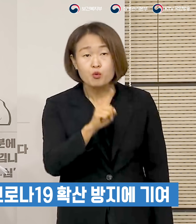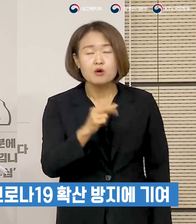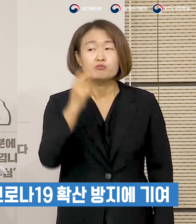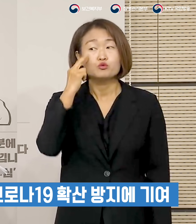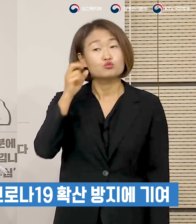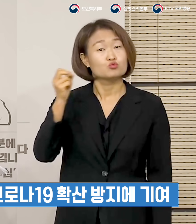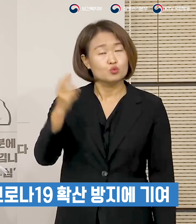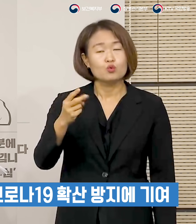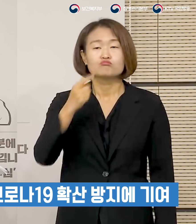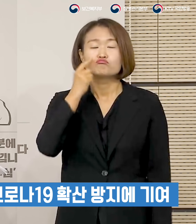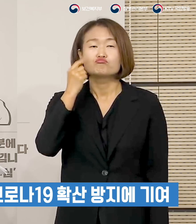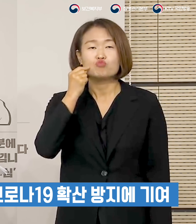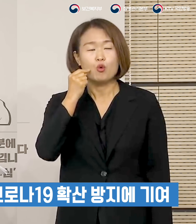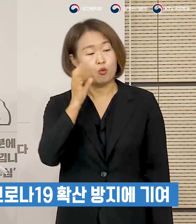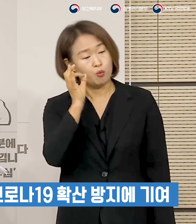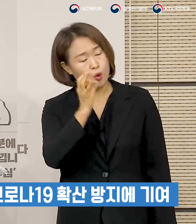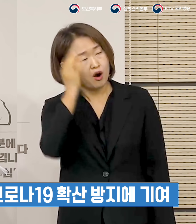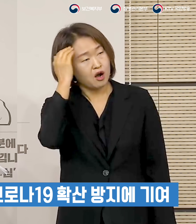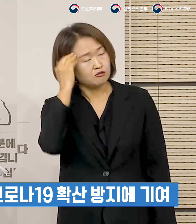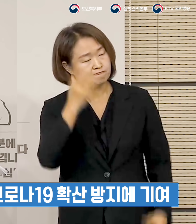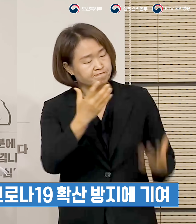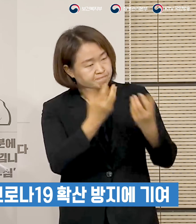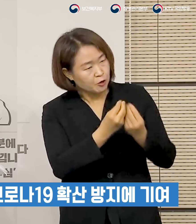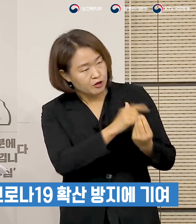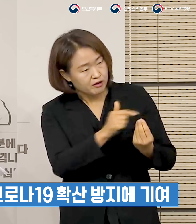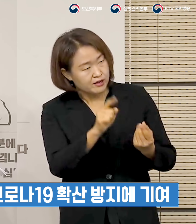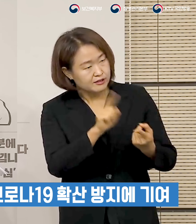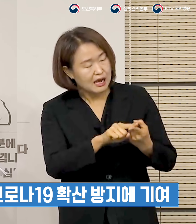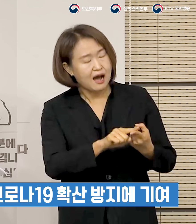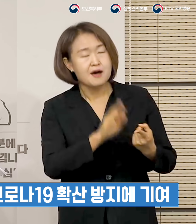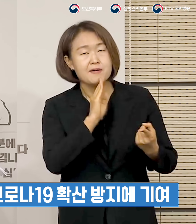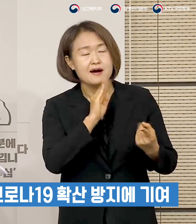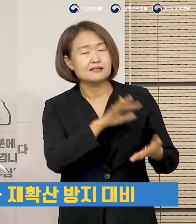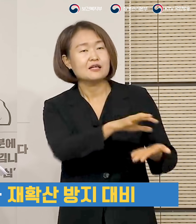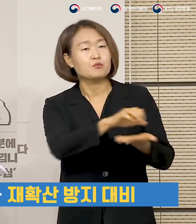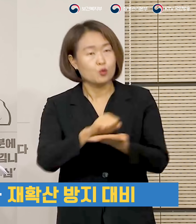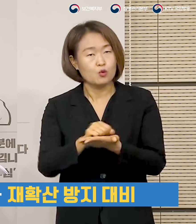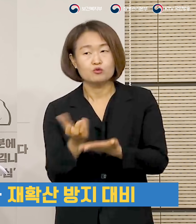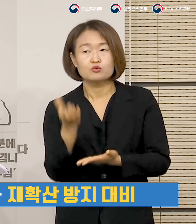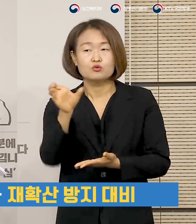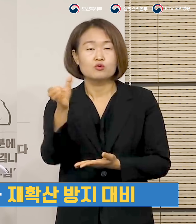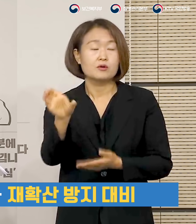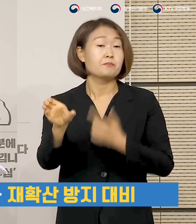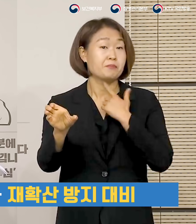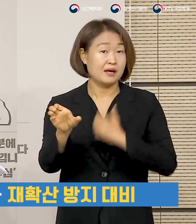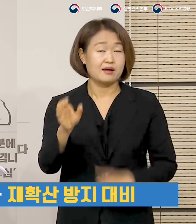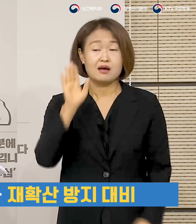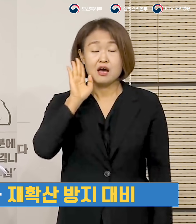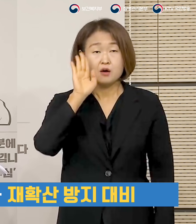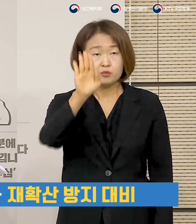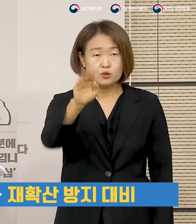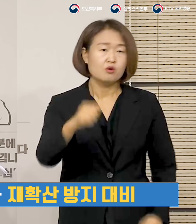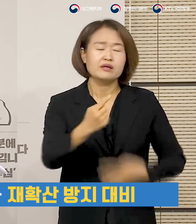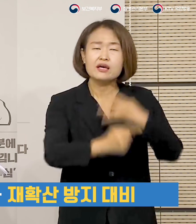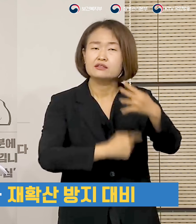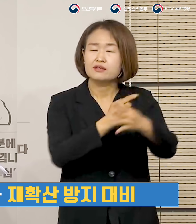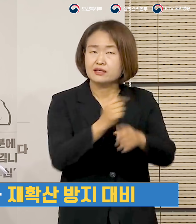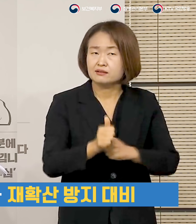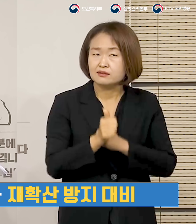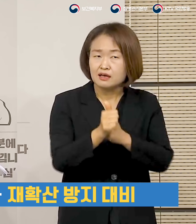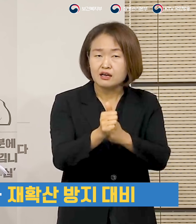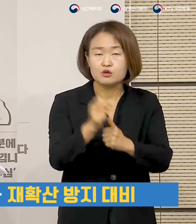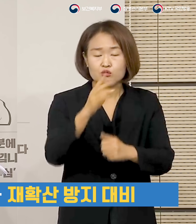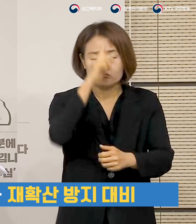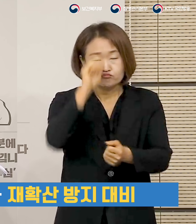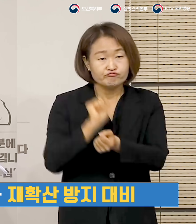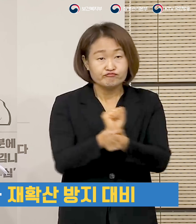타 국가에서도 우리나라의 모델을 참고해서 도입한 바 있습니다. 정부는 앞으로 계절의 변화와 확진자 증가